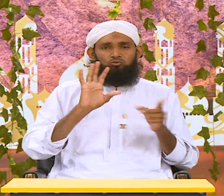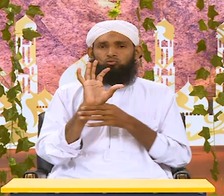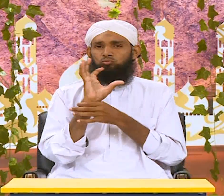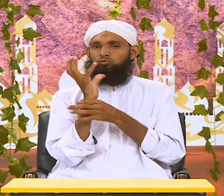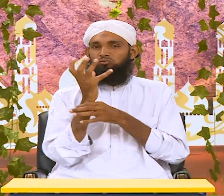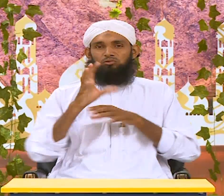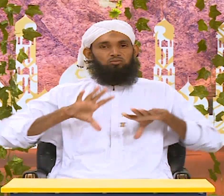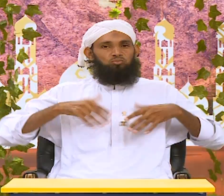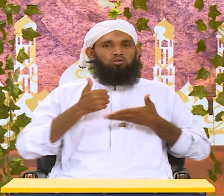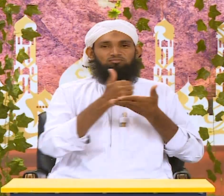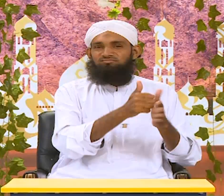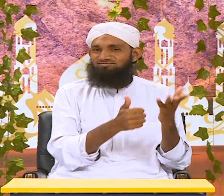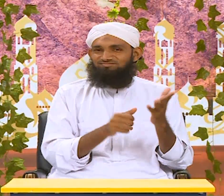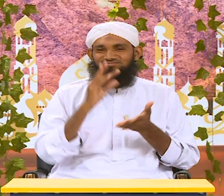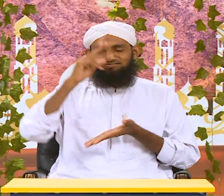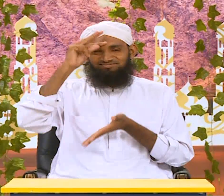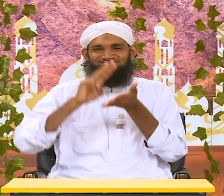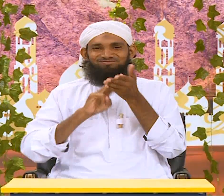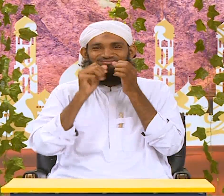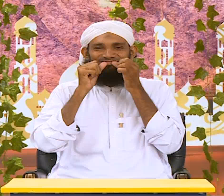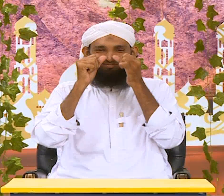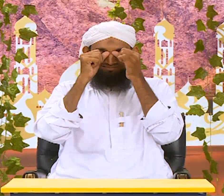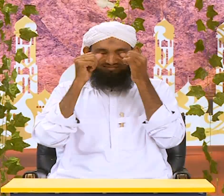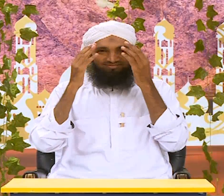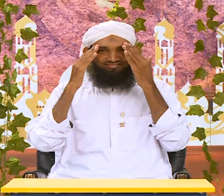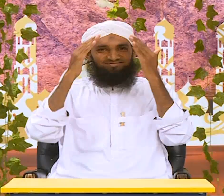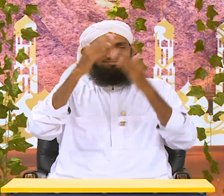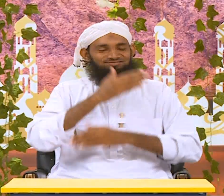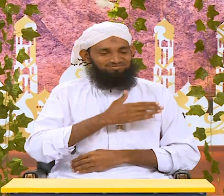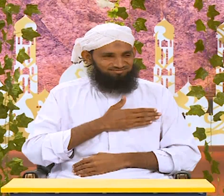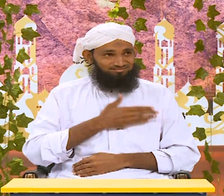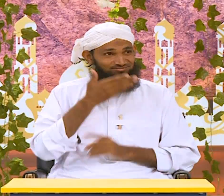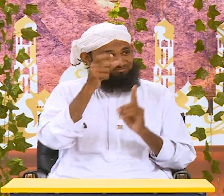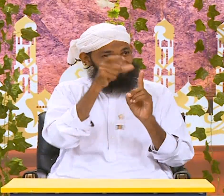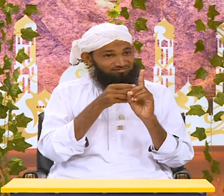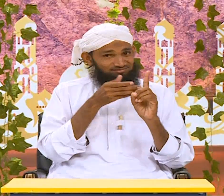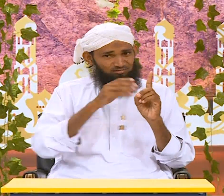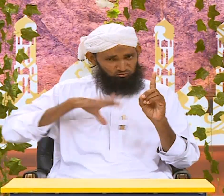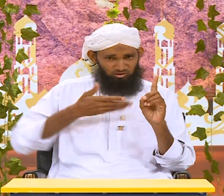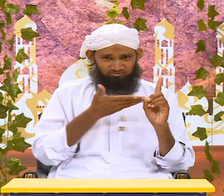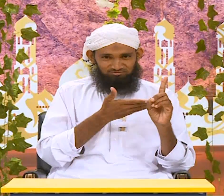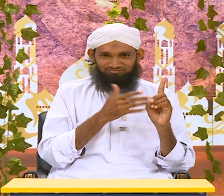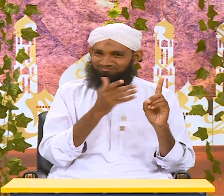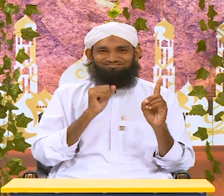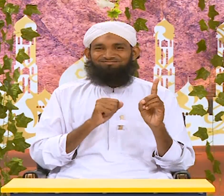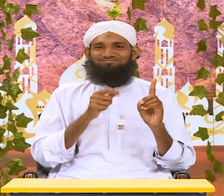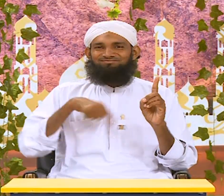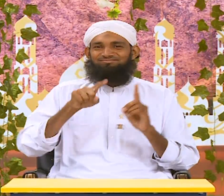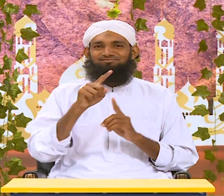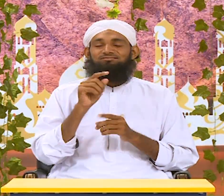پہنچا سکتی تو سرور عالم نور مجسم صلی اللہ علیہ وآلہ وصحبہ وسلم کو کیا نقصان پہنچائے گی؟ ارے جن کا قرین